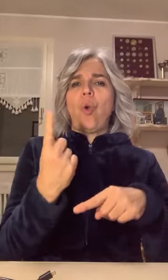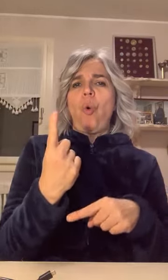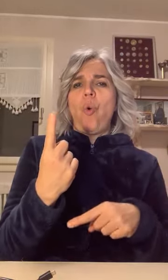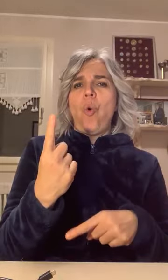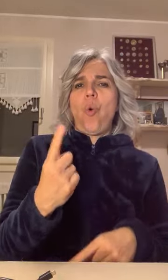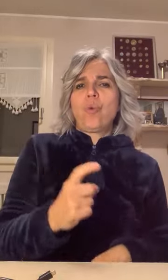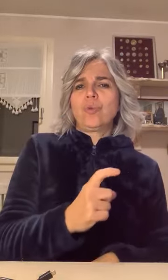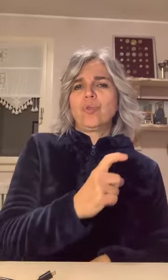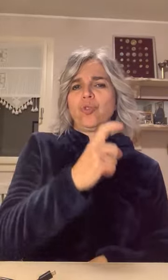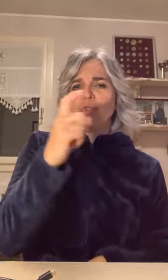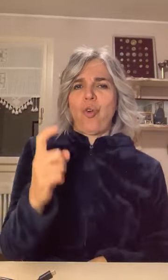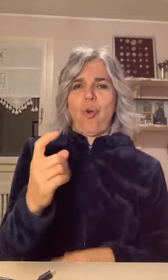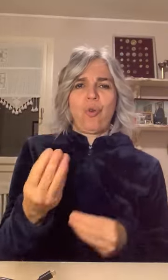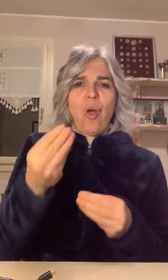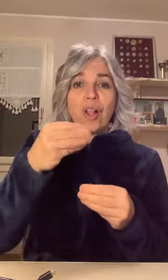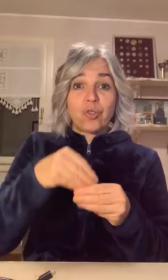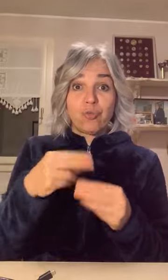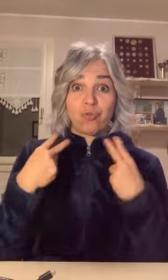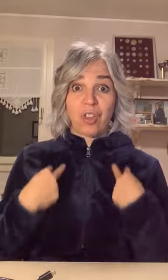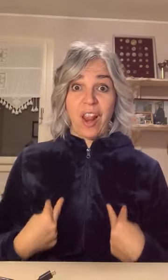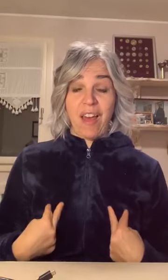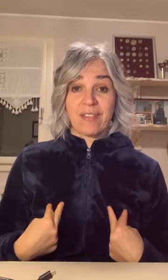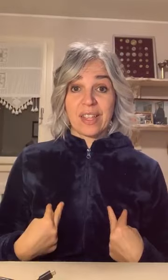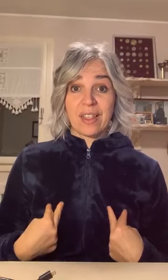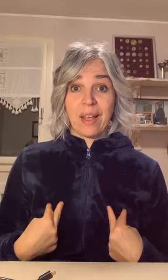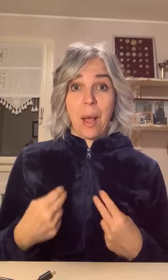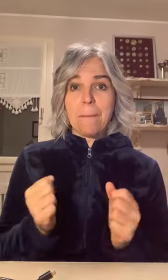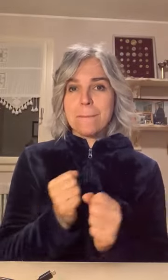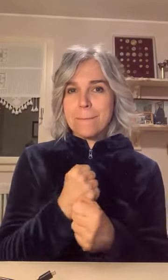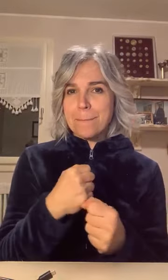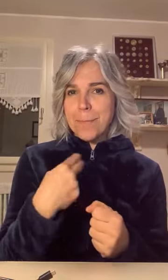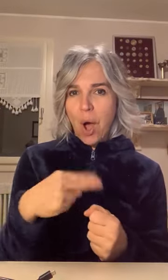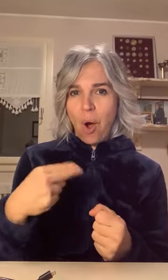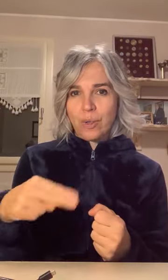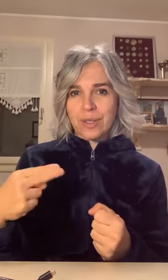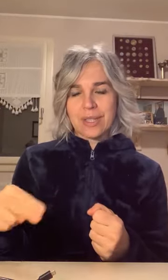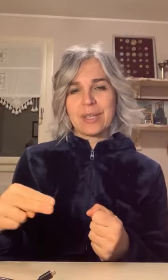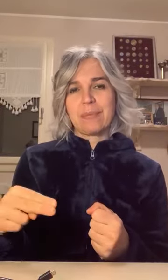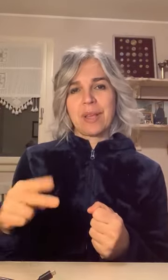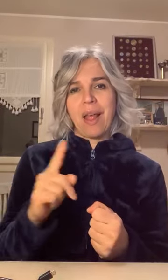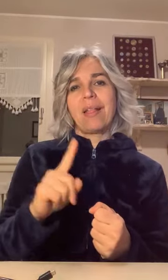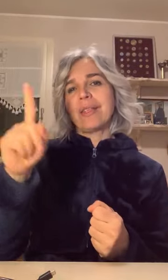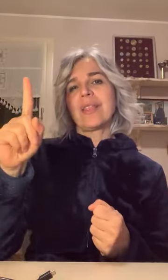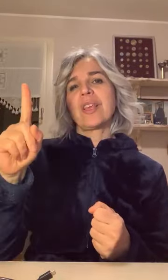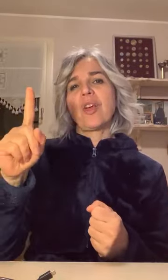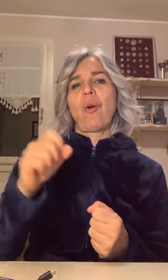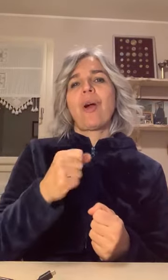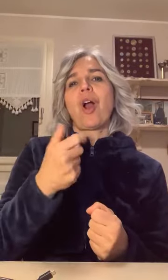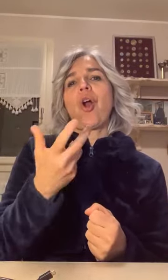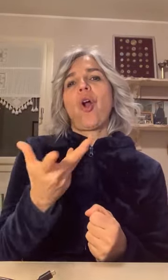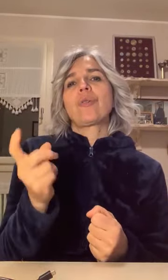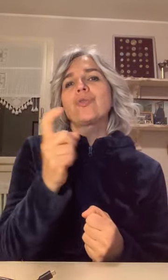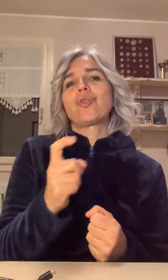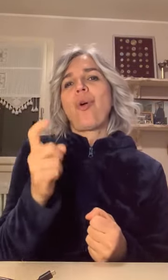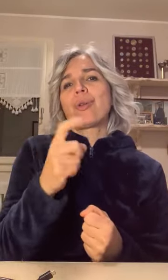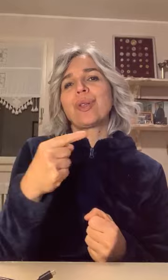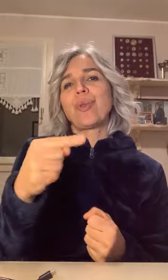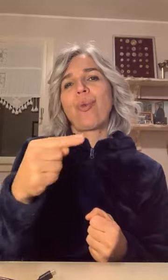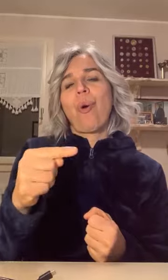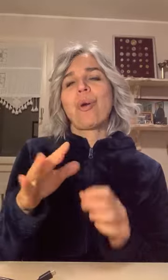lo posso dire, sarei un bugiardo, sarei falso, però io posso dirti che tutte le cose cooperano per il bene, per coloro che